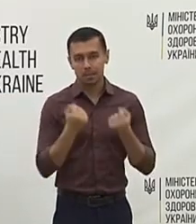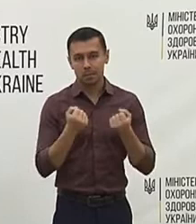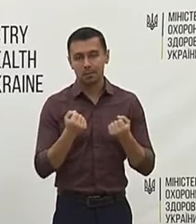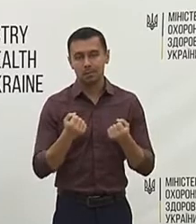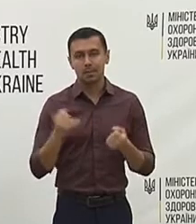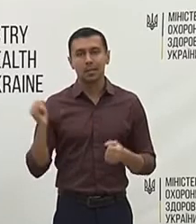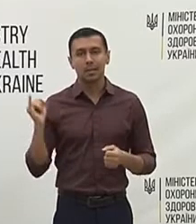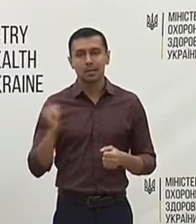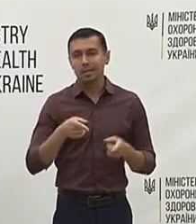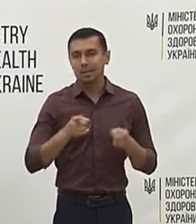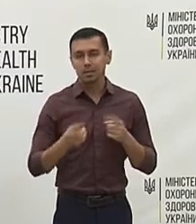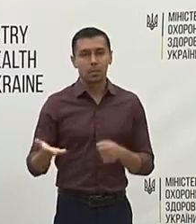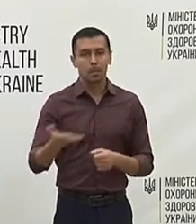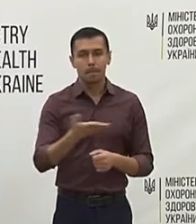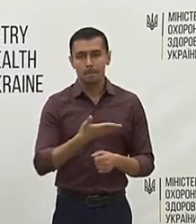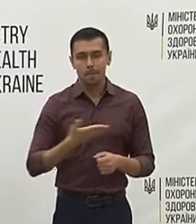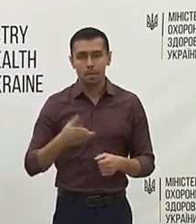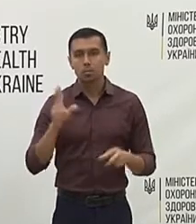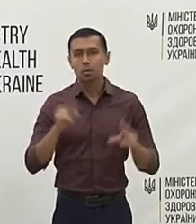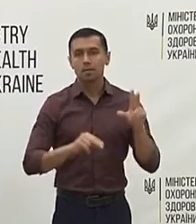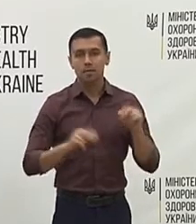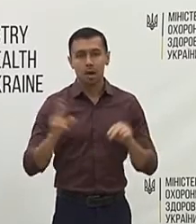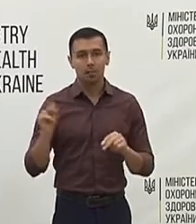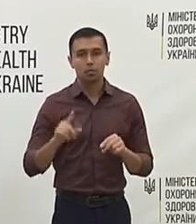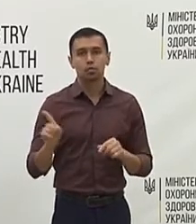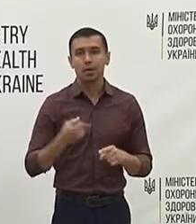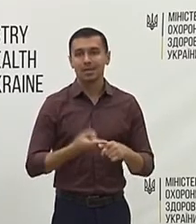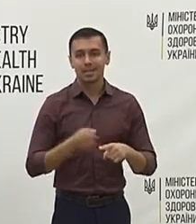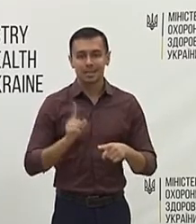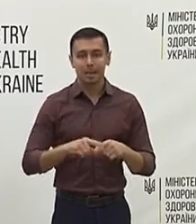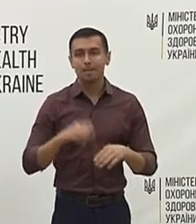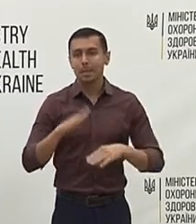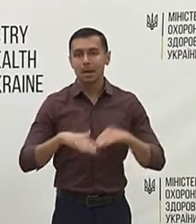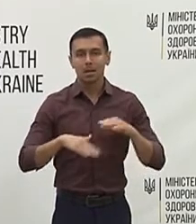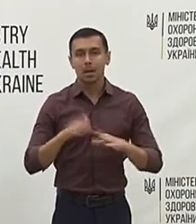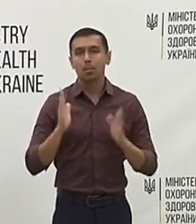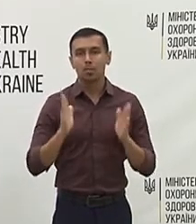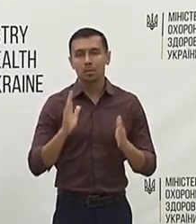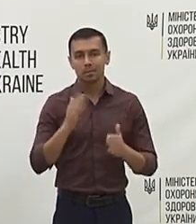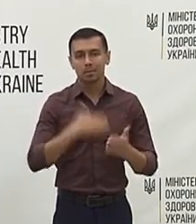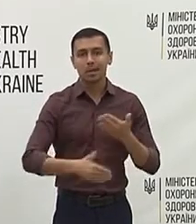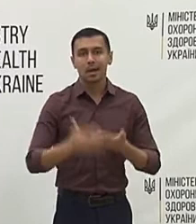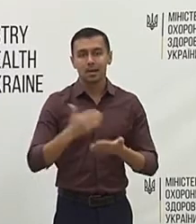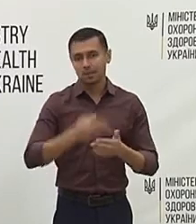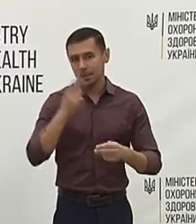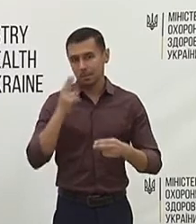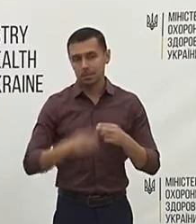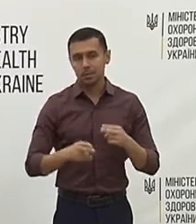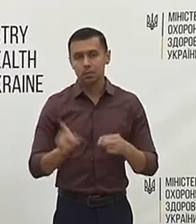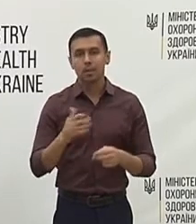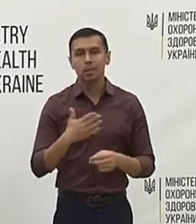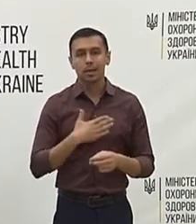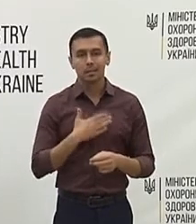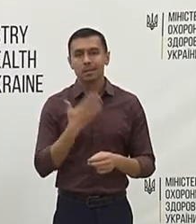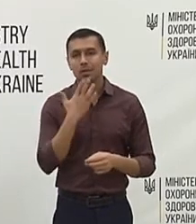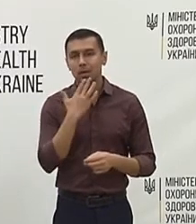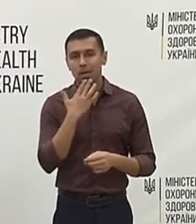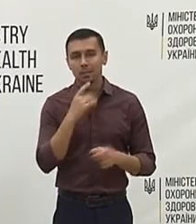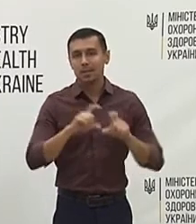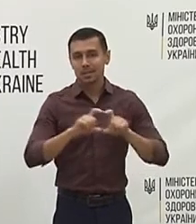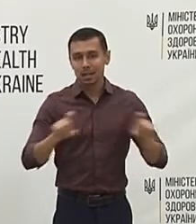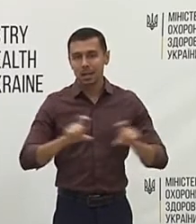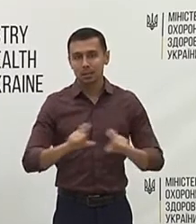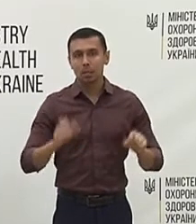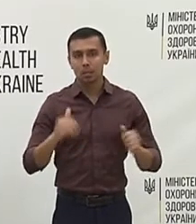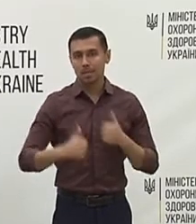І дійсно ми сподіваємось, що ця практика буде нарешті припинена. Що нашими національними